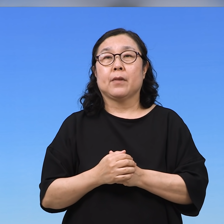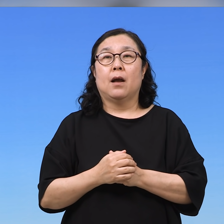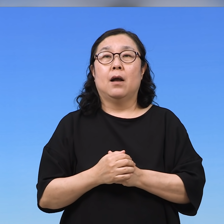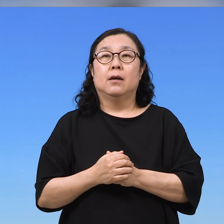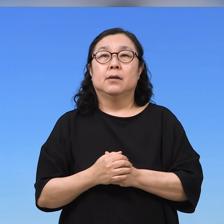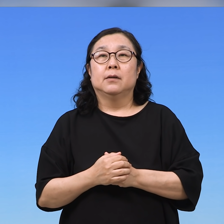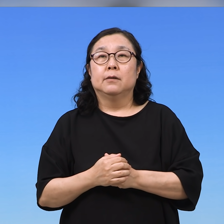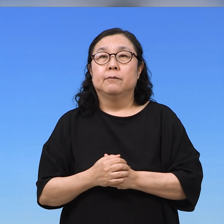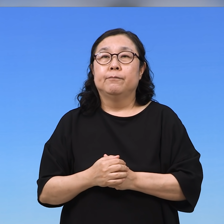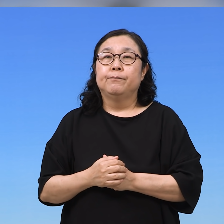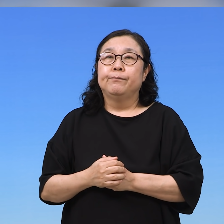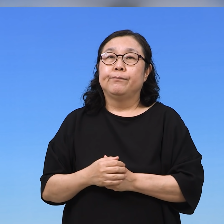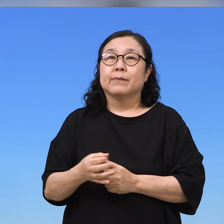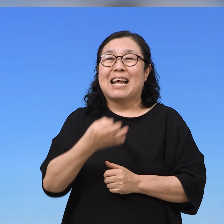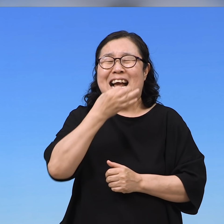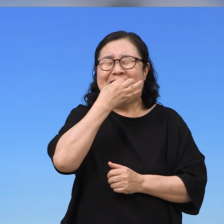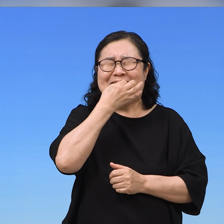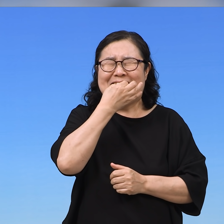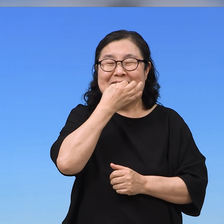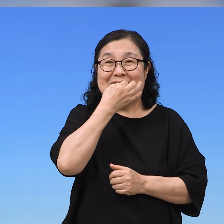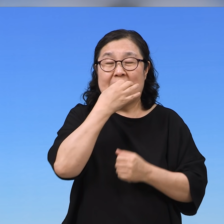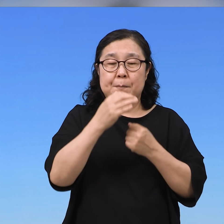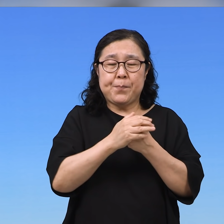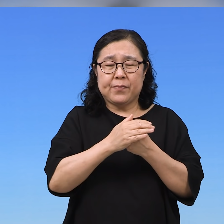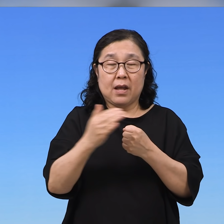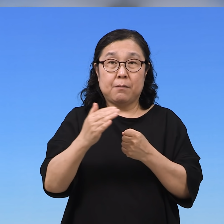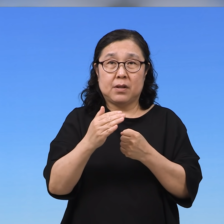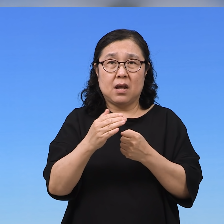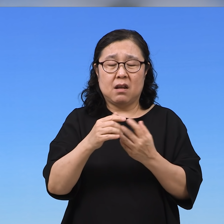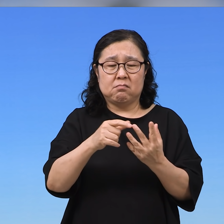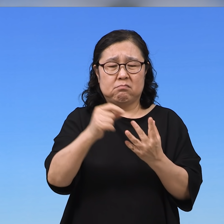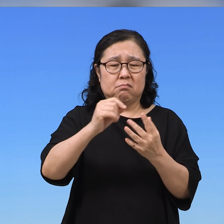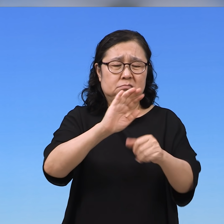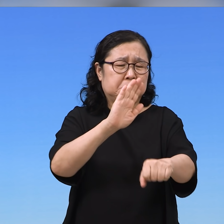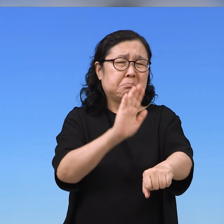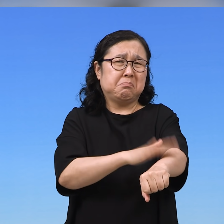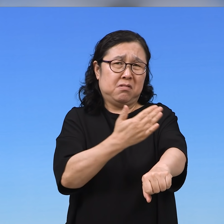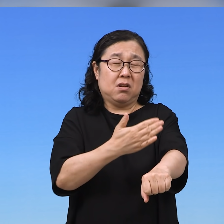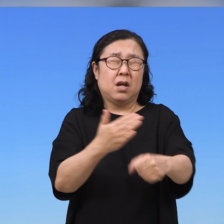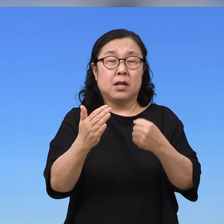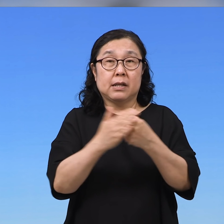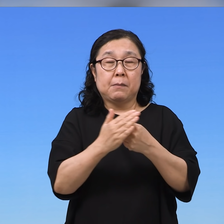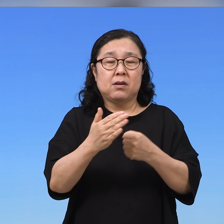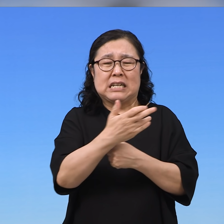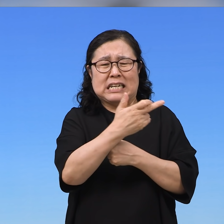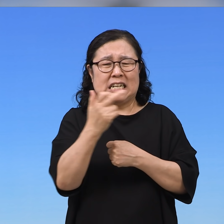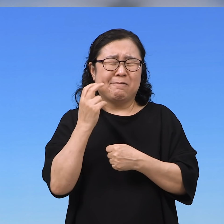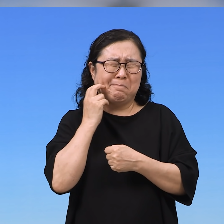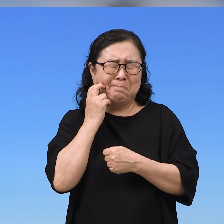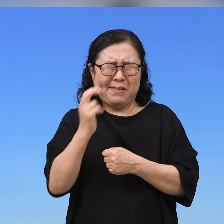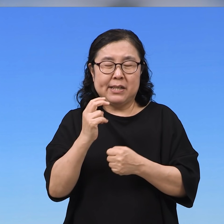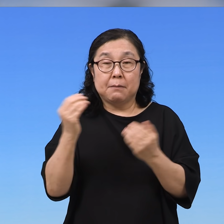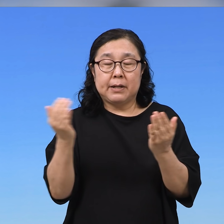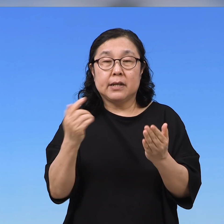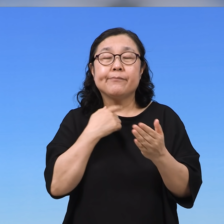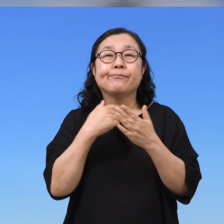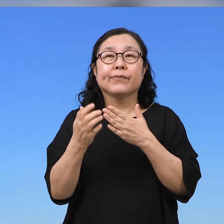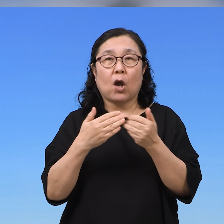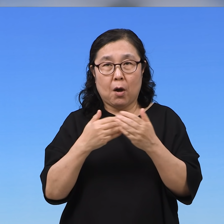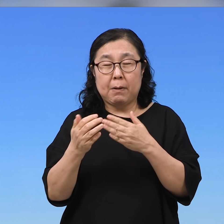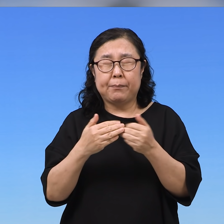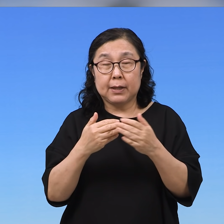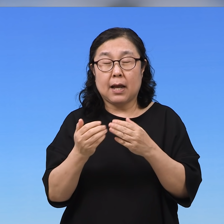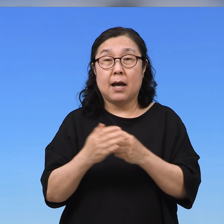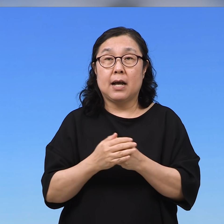이렇게 탐욕으로 잘못 선택한 그 땅에서 롯이 엄청나게 끔찍한 일을 이제 겪게